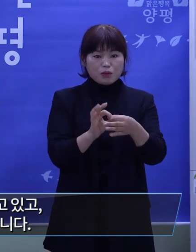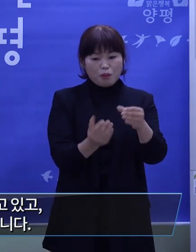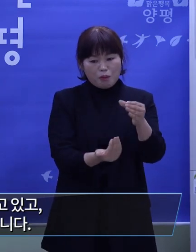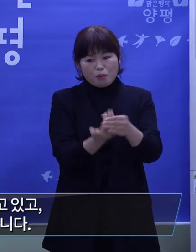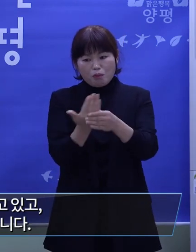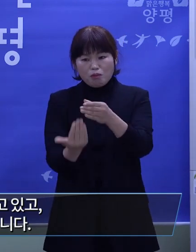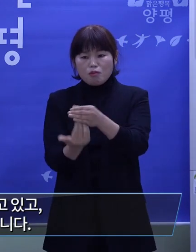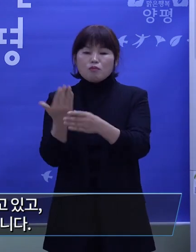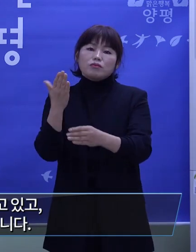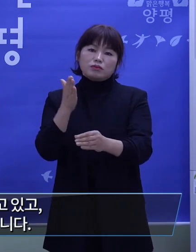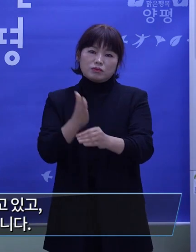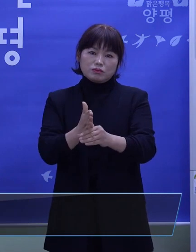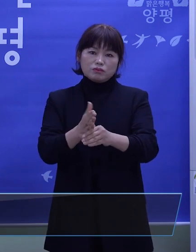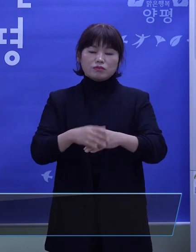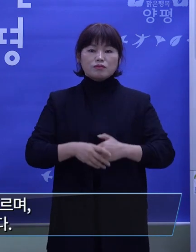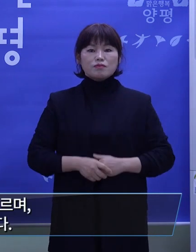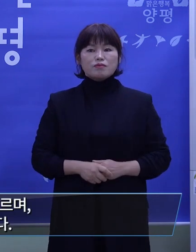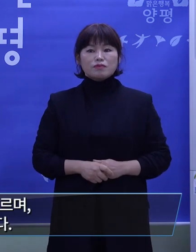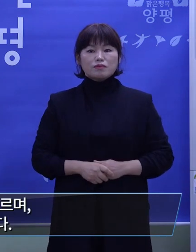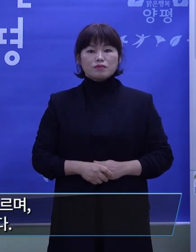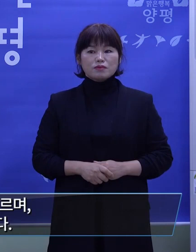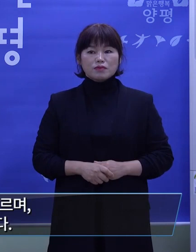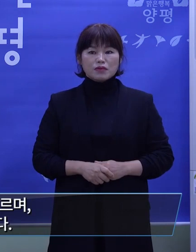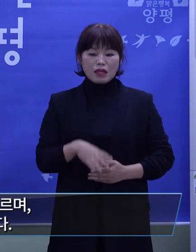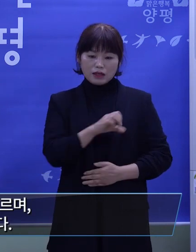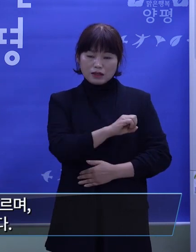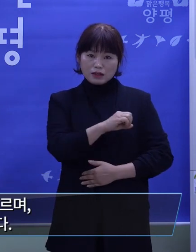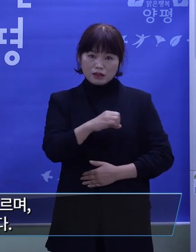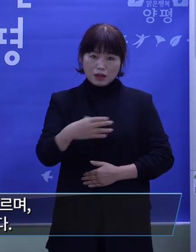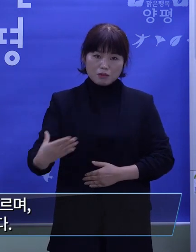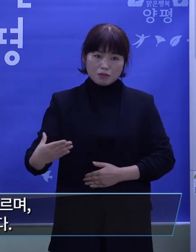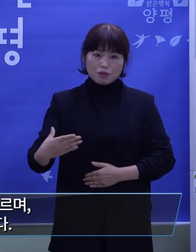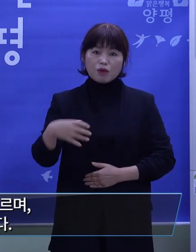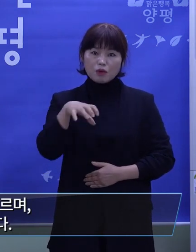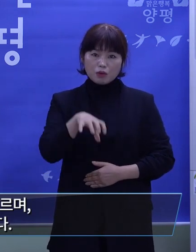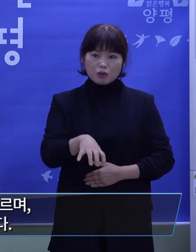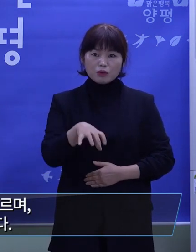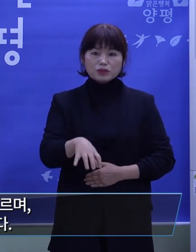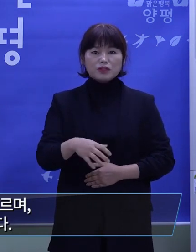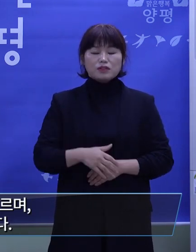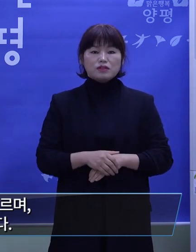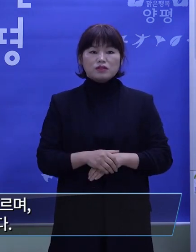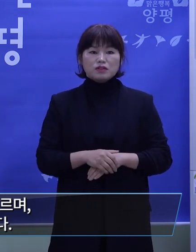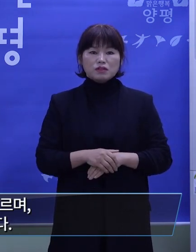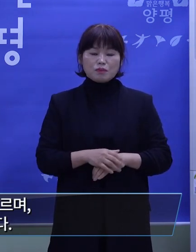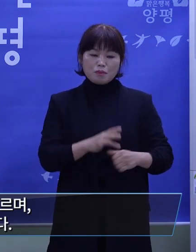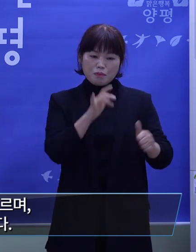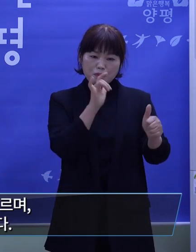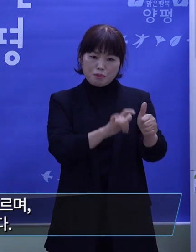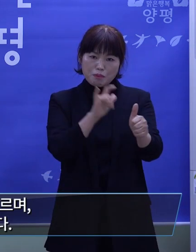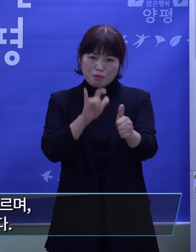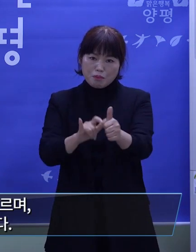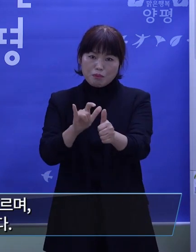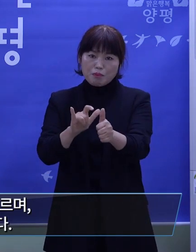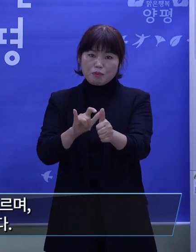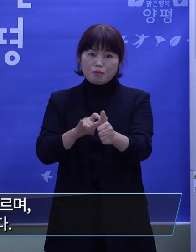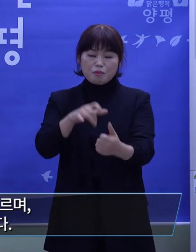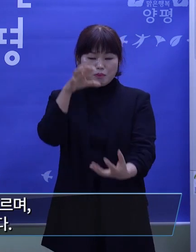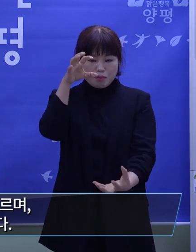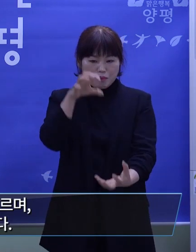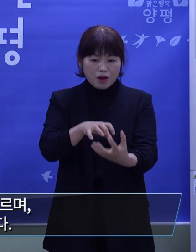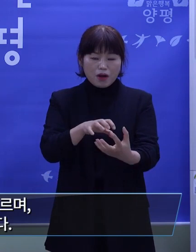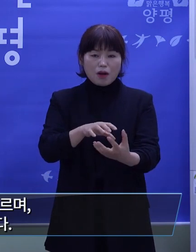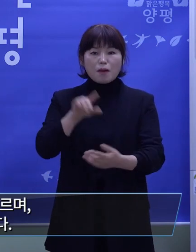않고 있습니다. 우리 군 역시 현재까지 발생한 확진자는 모두